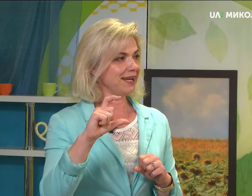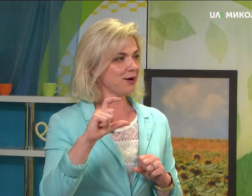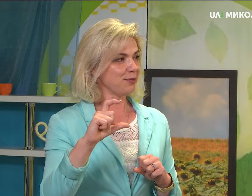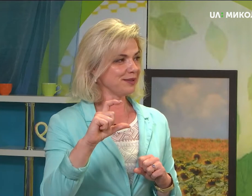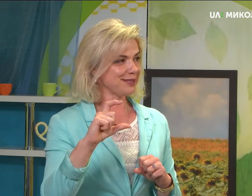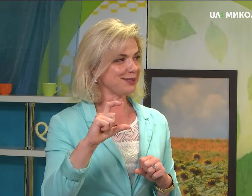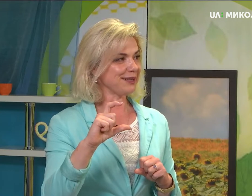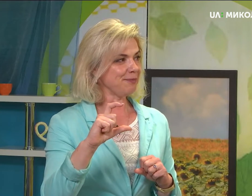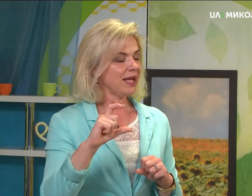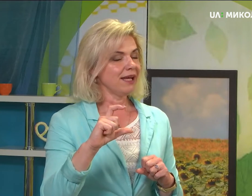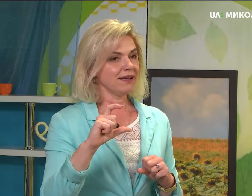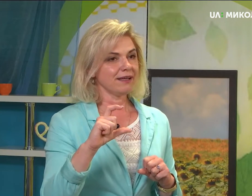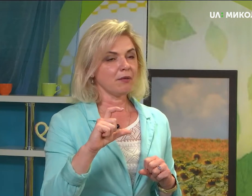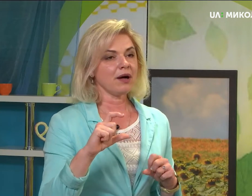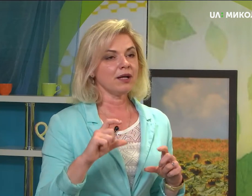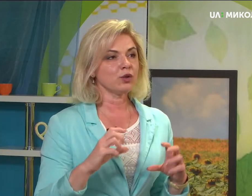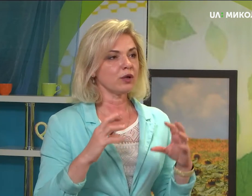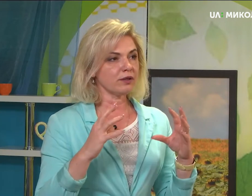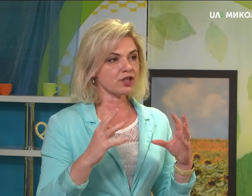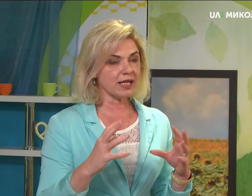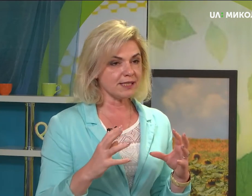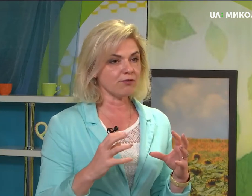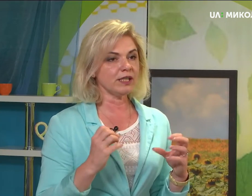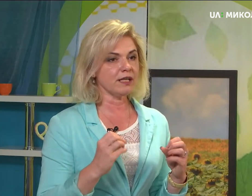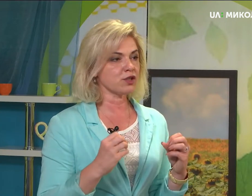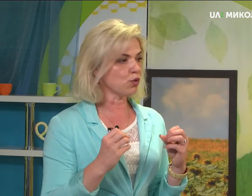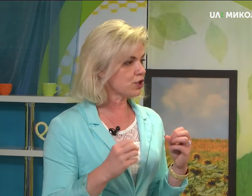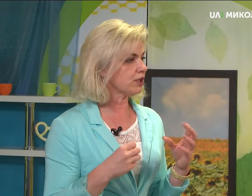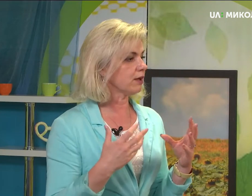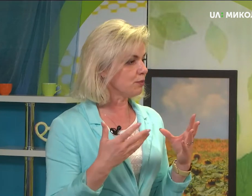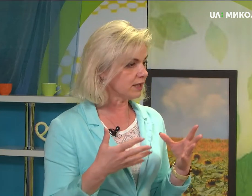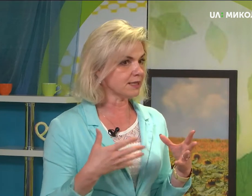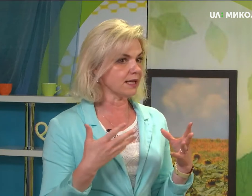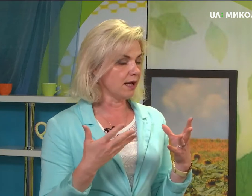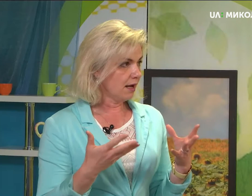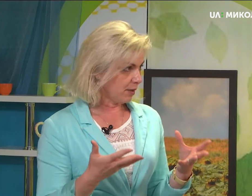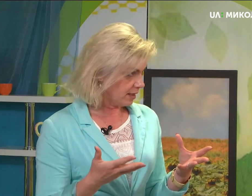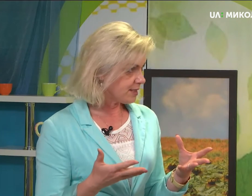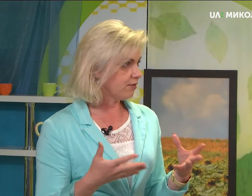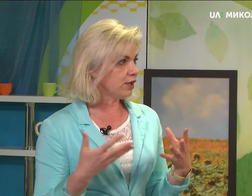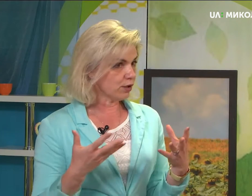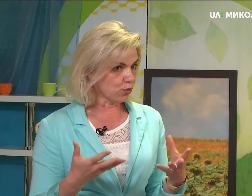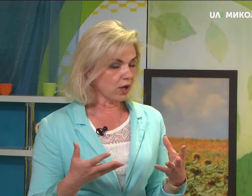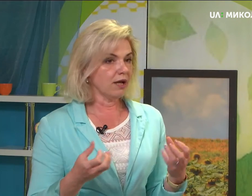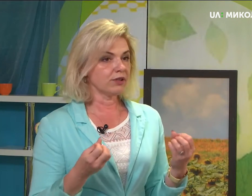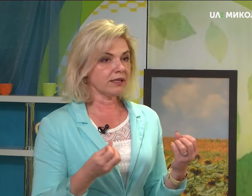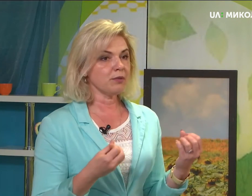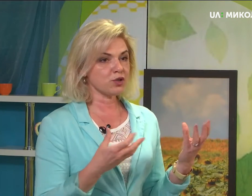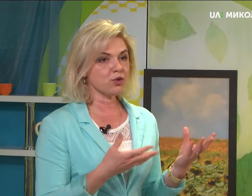наперед трошки виходимо, але я думаю, запам'ятаю. Багато жестів, вони схожі на комбінація пальців і рук, вона схожа